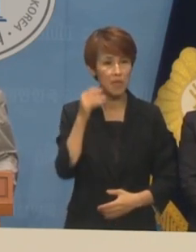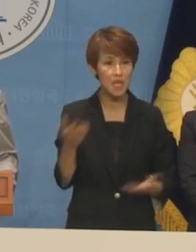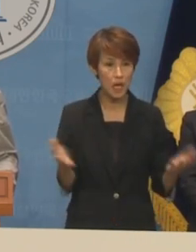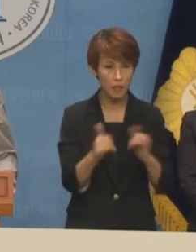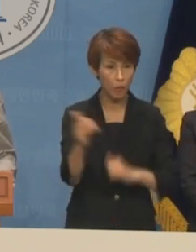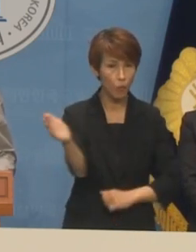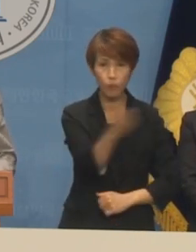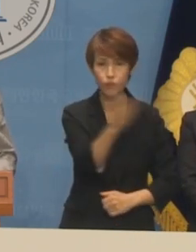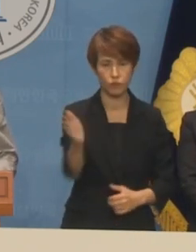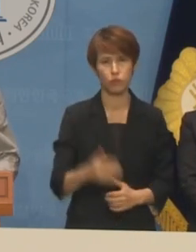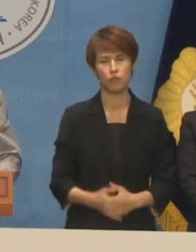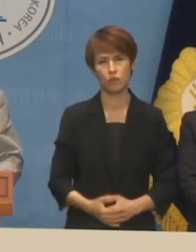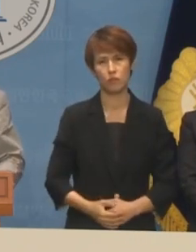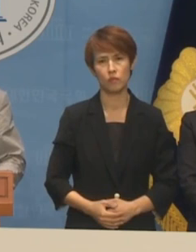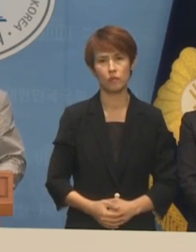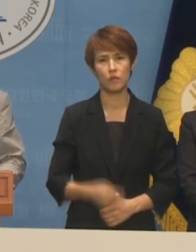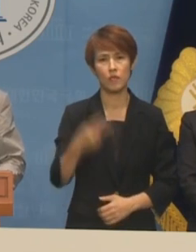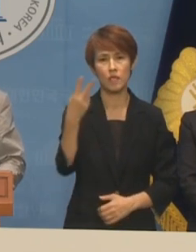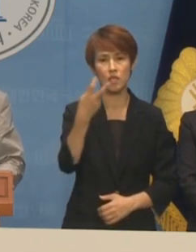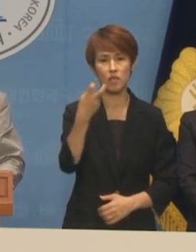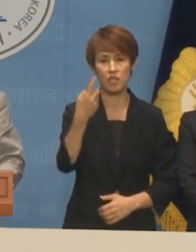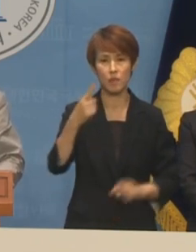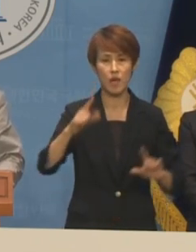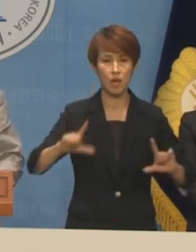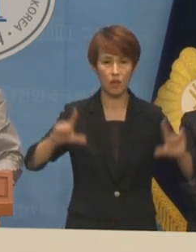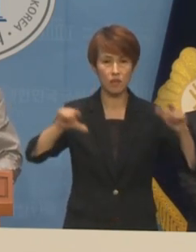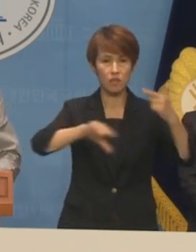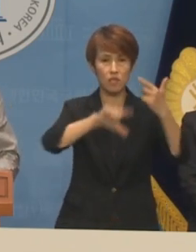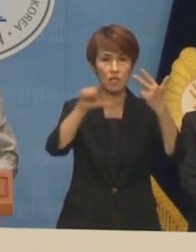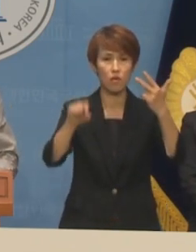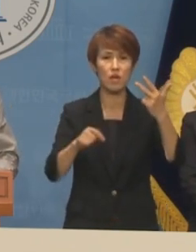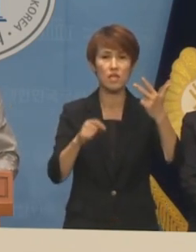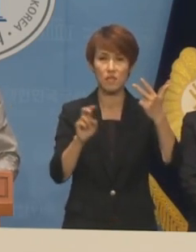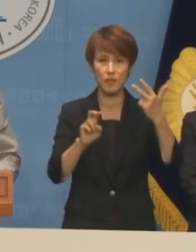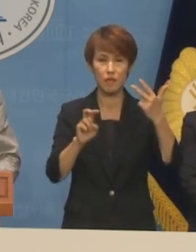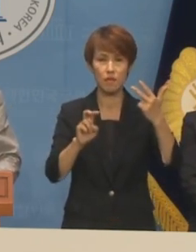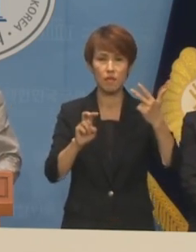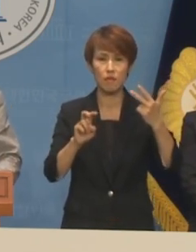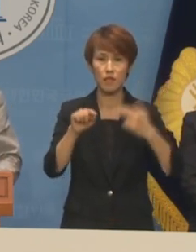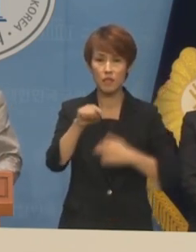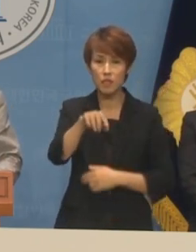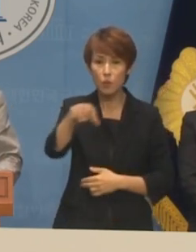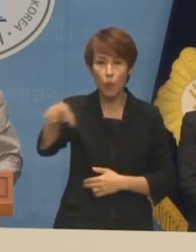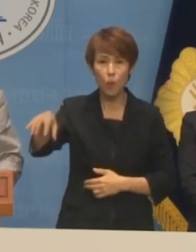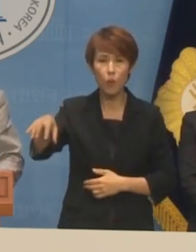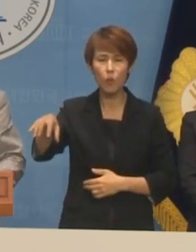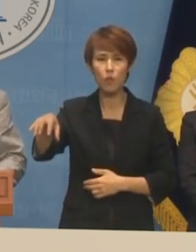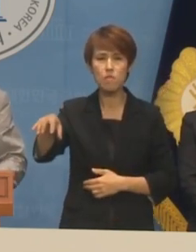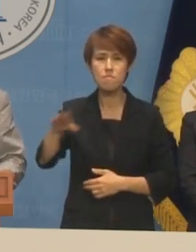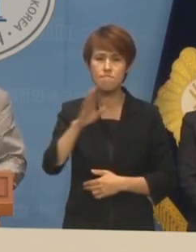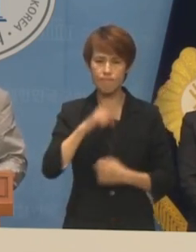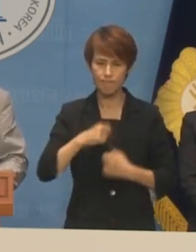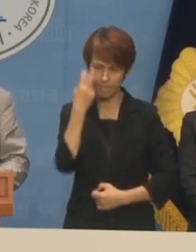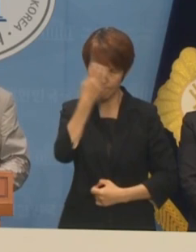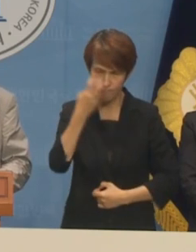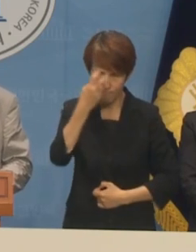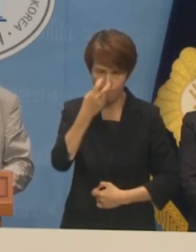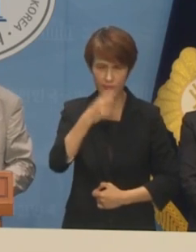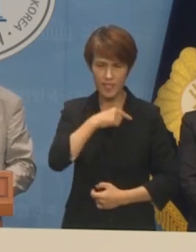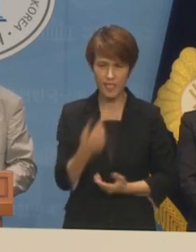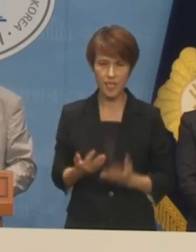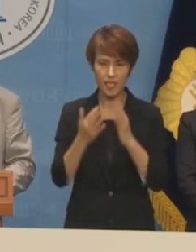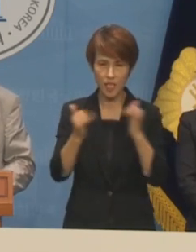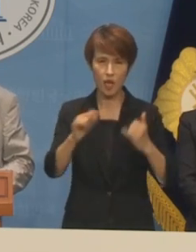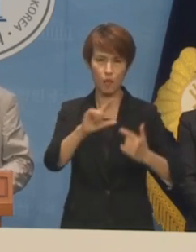없습니다. 2021년 7월 20일 여순 순천 11구 사건 진상규명 및 희생자